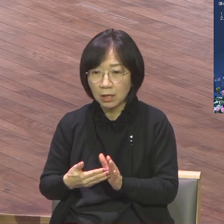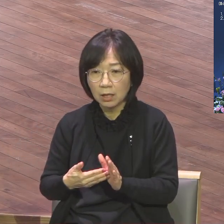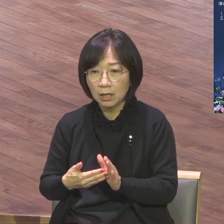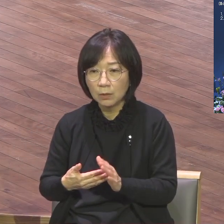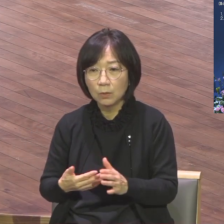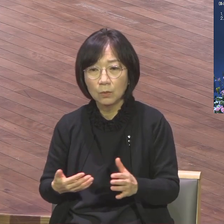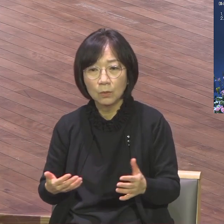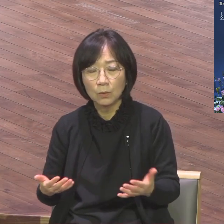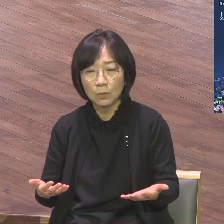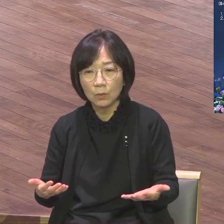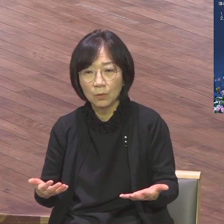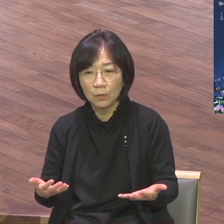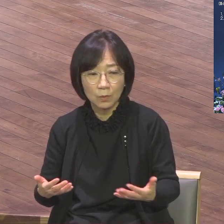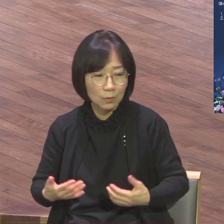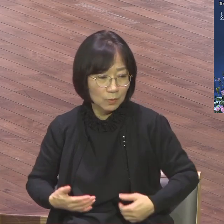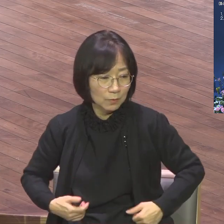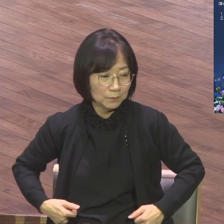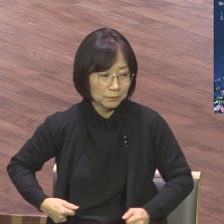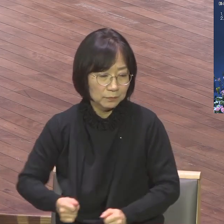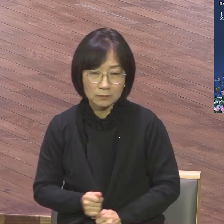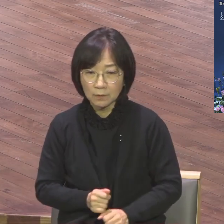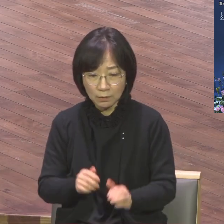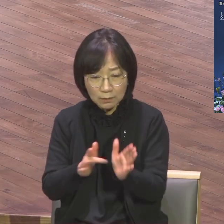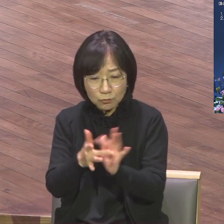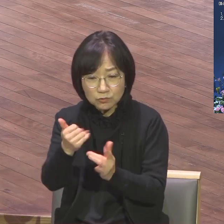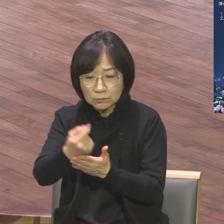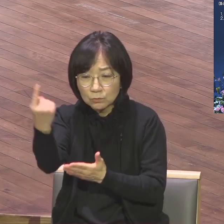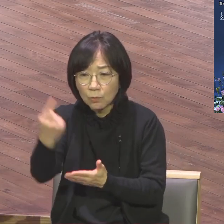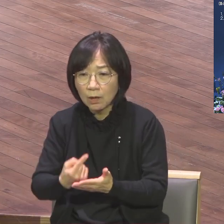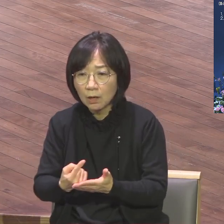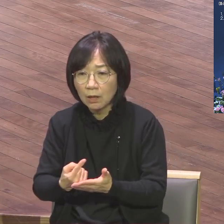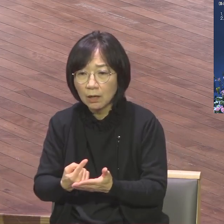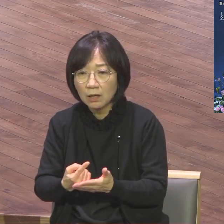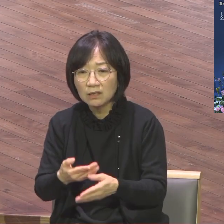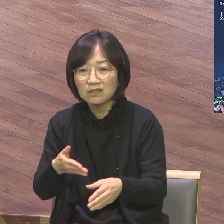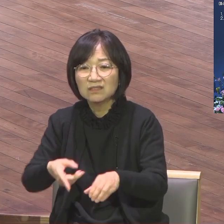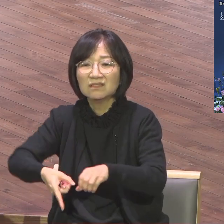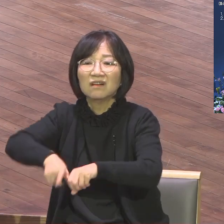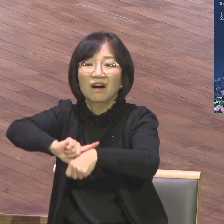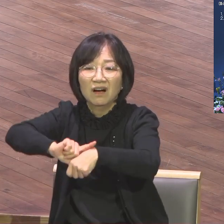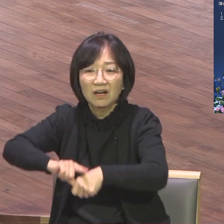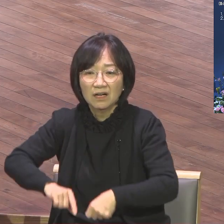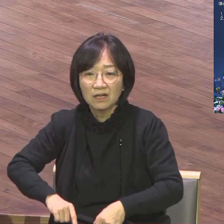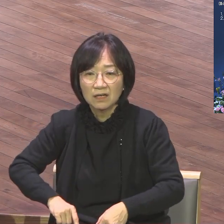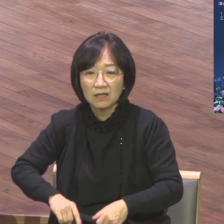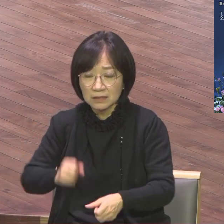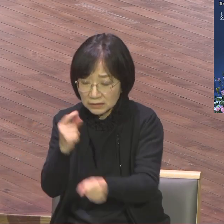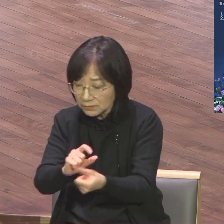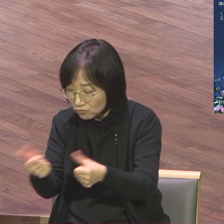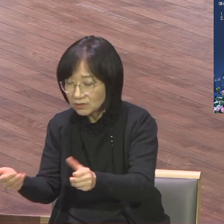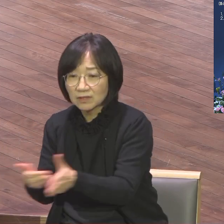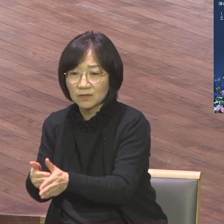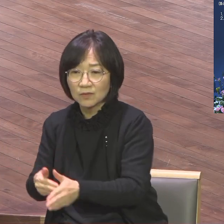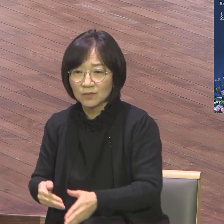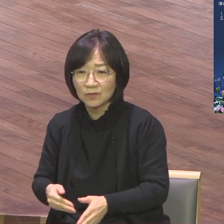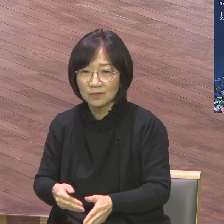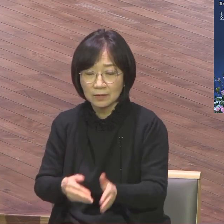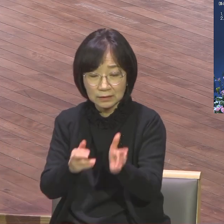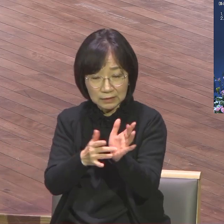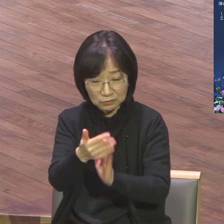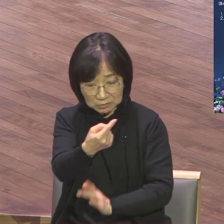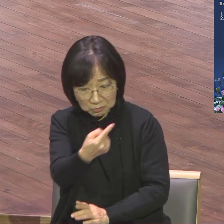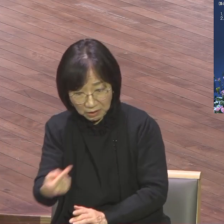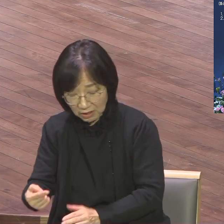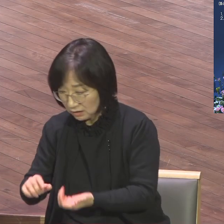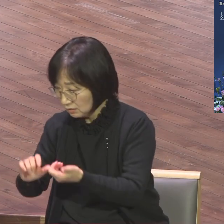이미 죽었는데. 예수님 가면 많아. 죽었는데. 아무리 예수님이라 할지라도 죽은